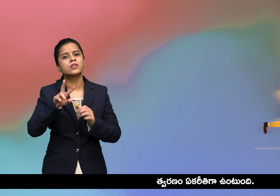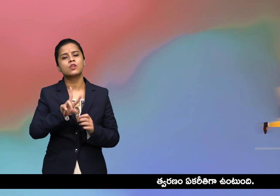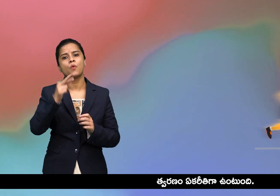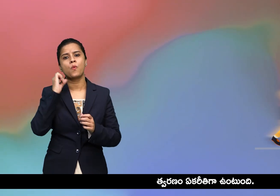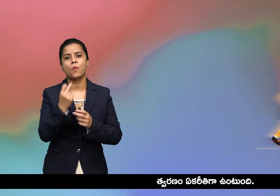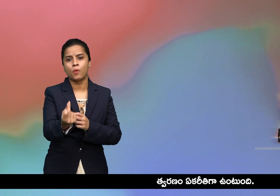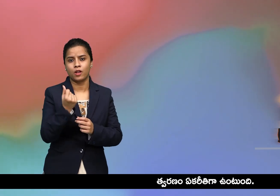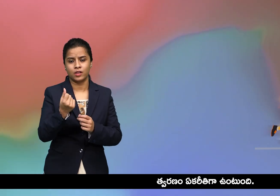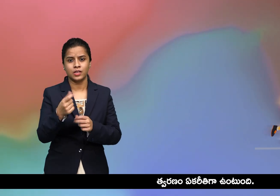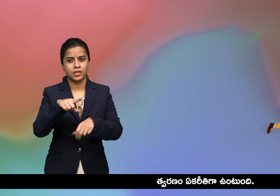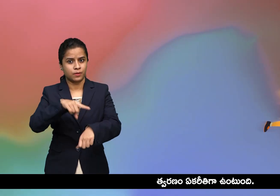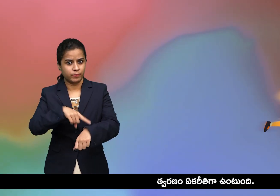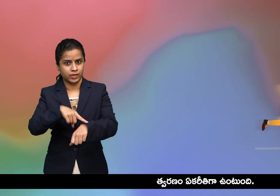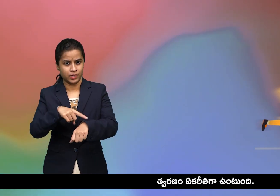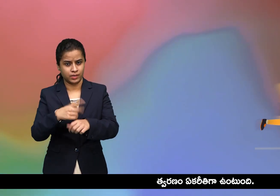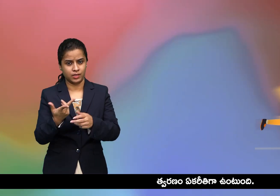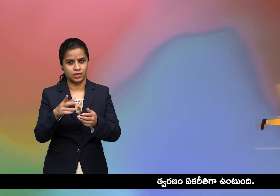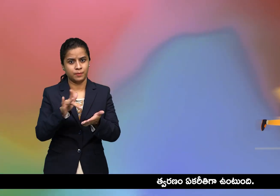త్వరణం ఏకరీతిగా ఉంటుంది.